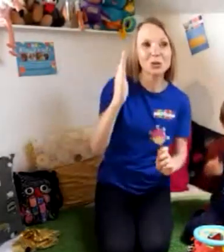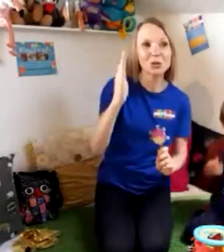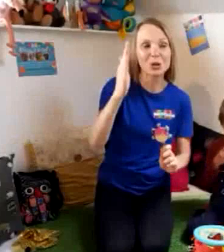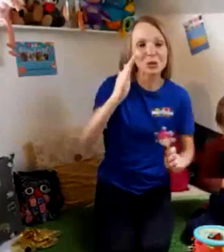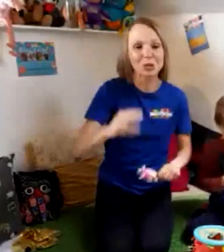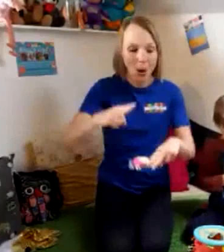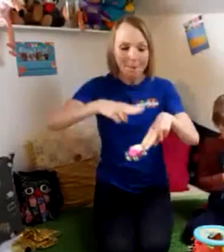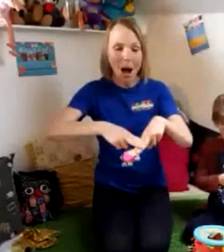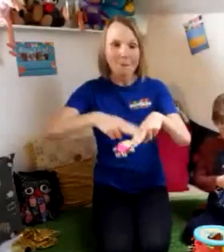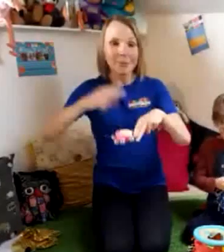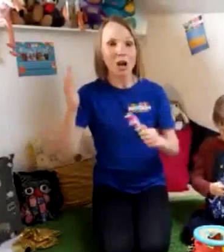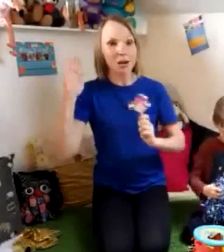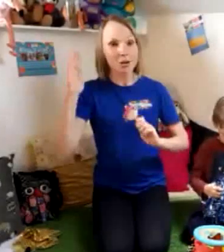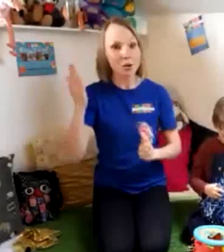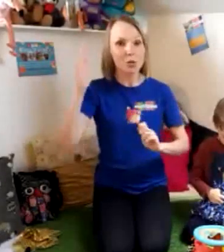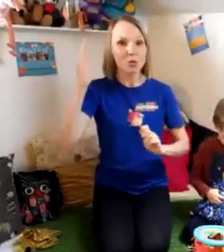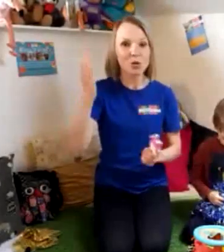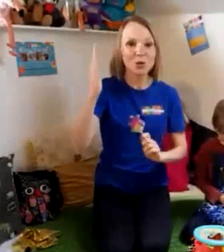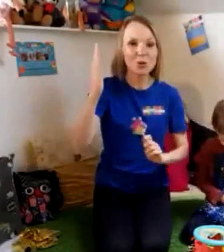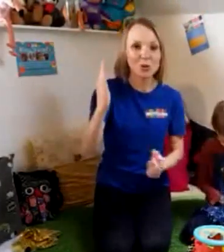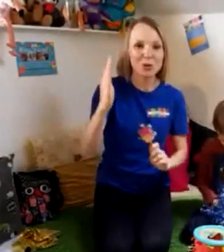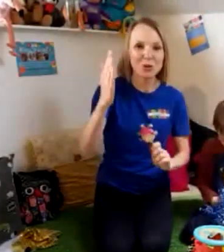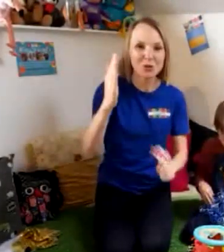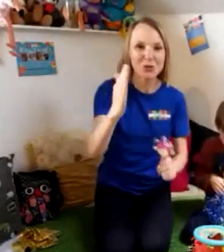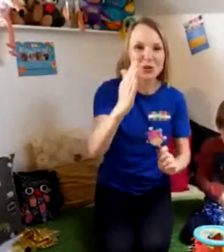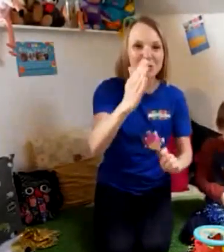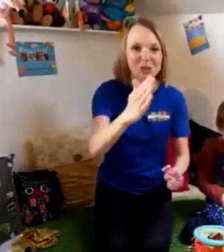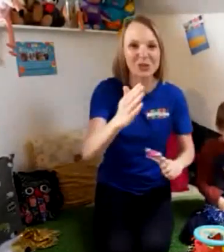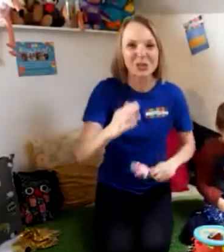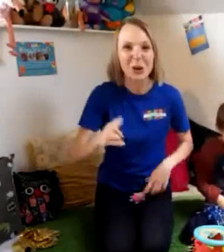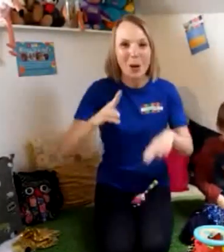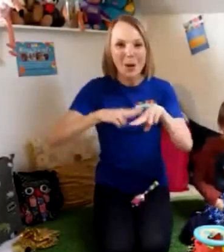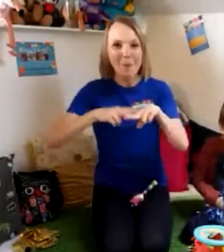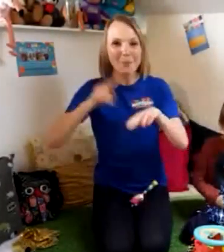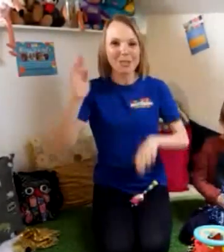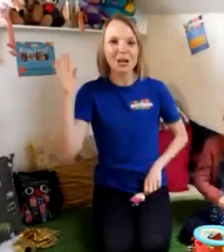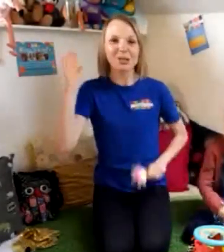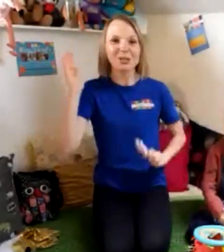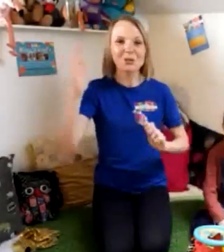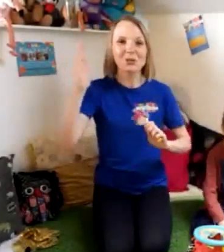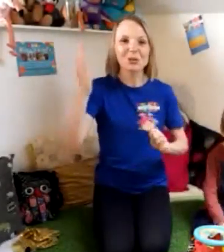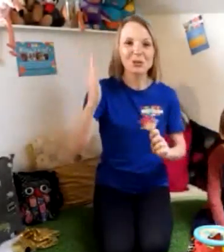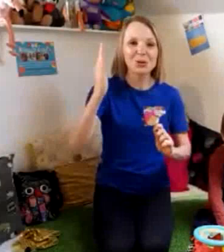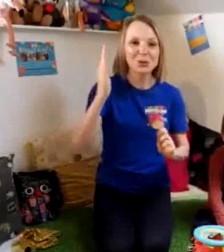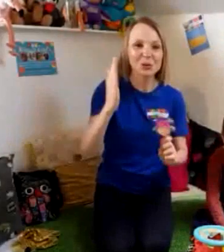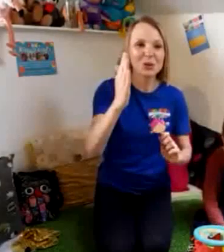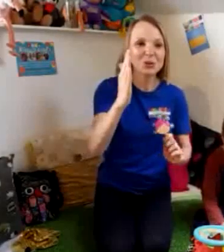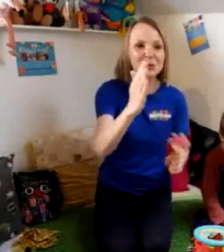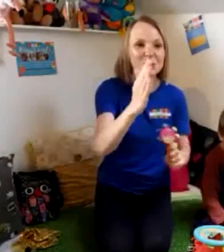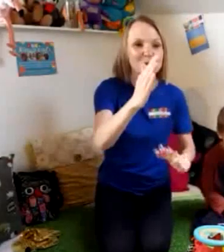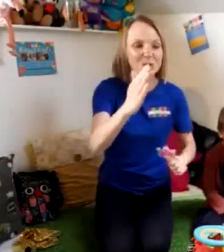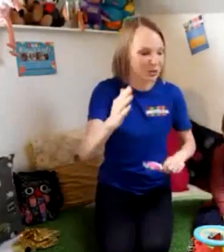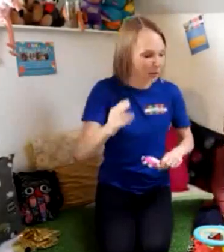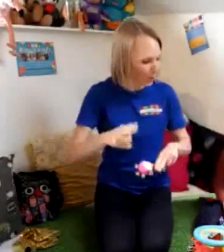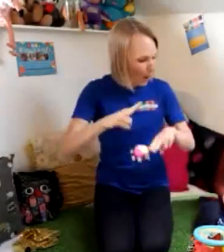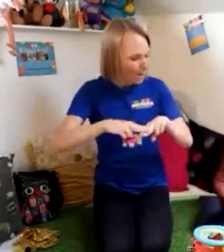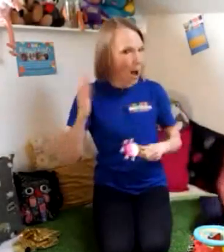do do. Papa shark, do do do do do do do. Papa shark, do do do do do do do. Papa